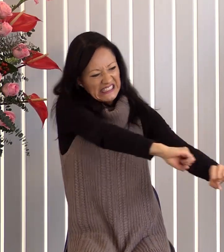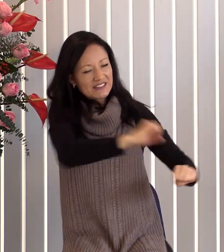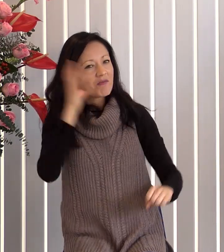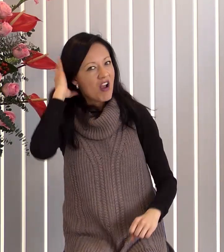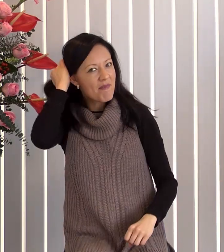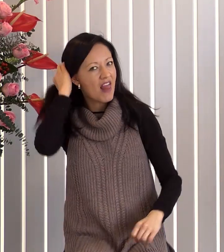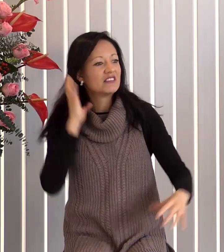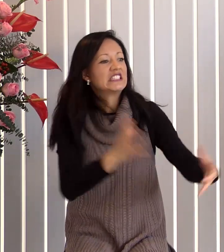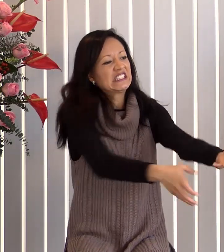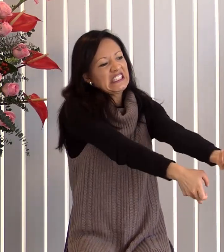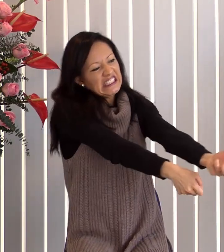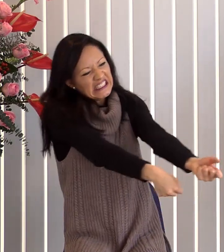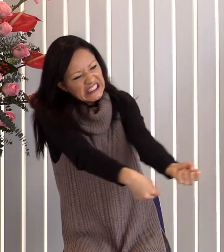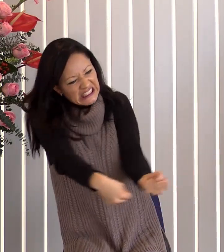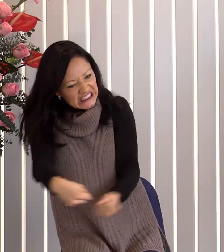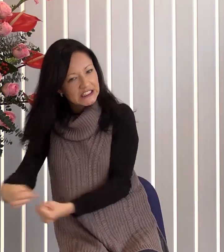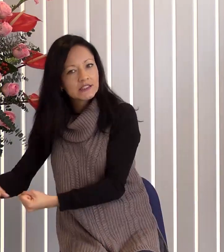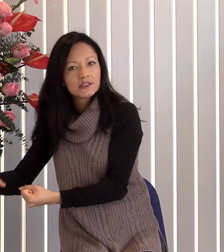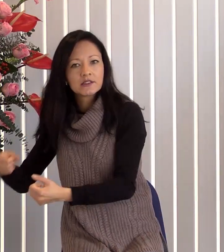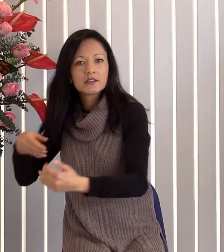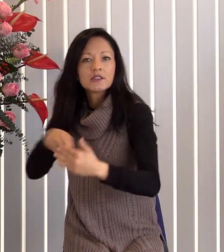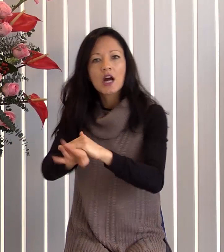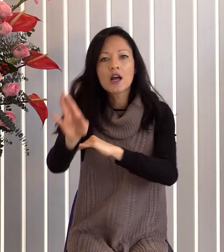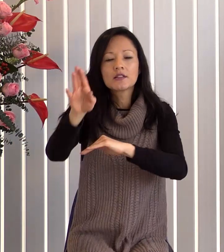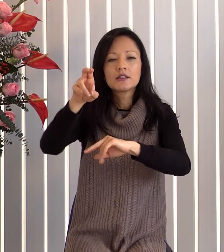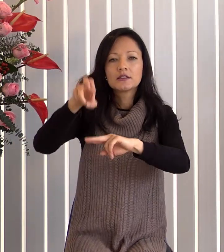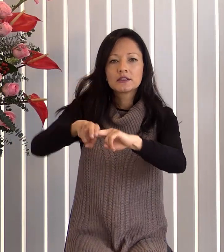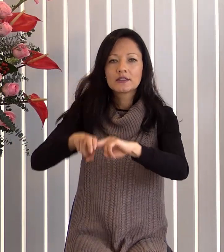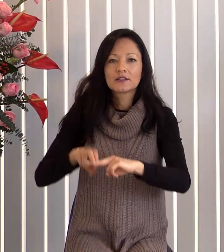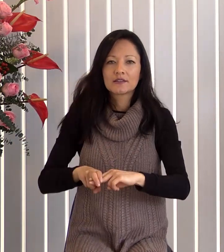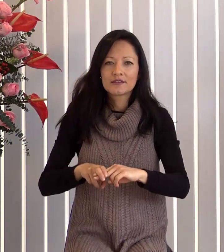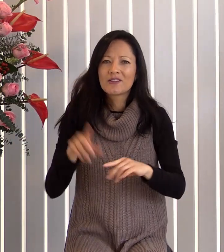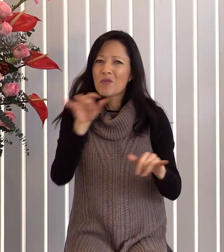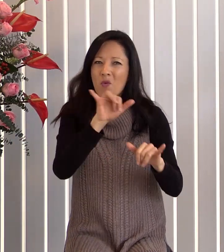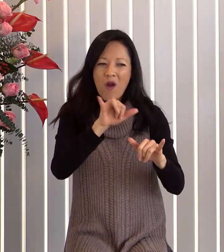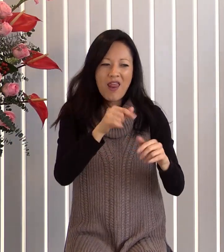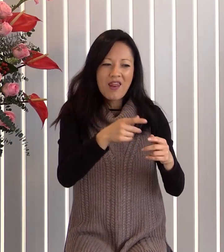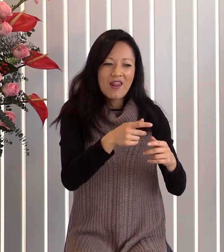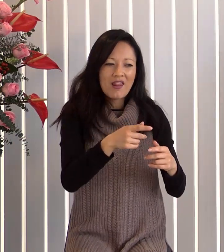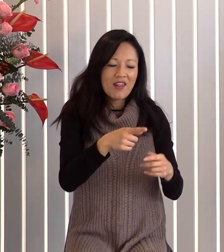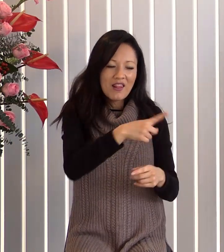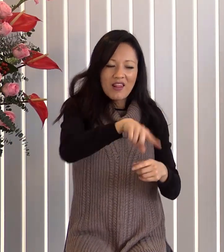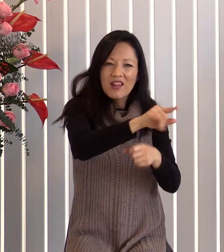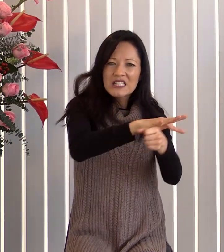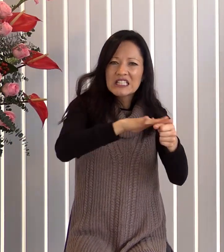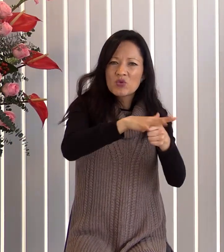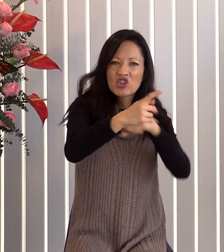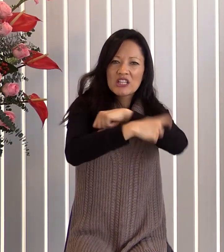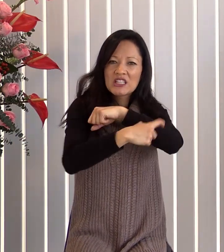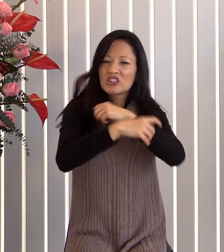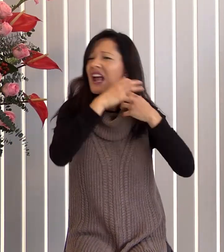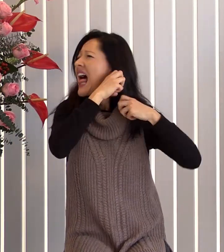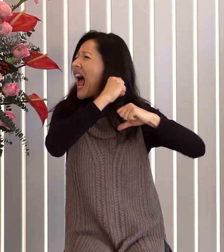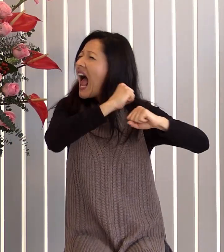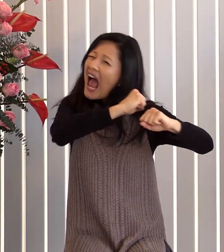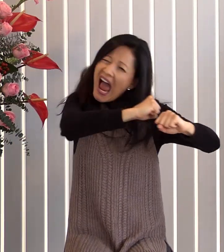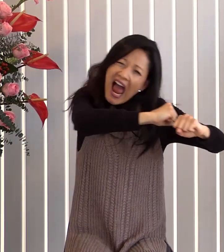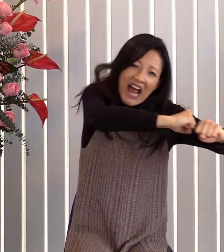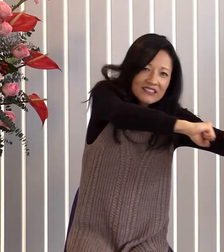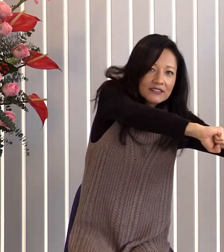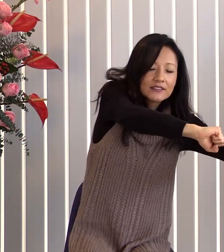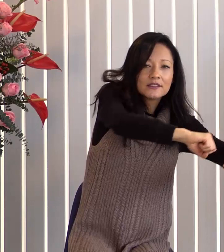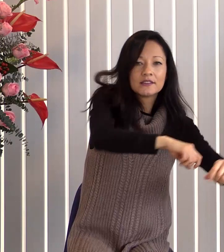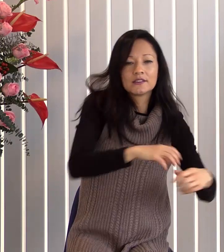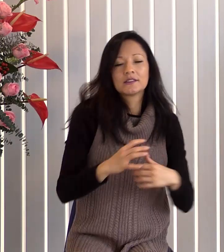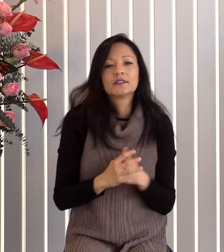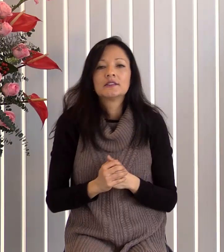las mechas? Esa es la idea que da en el griego. Cuando los metan ahí, cuando los impulsen.